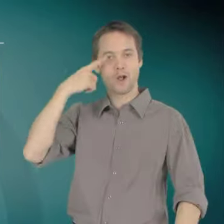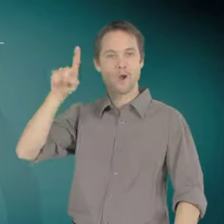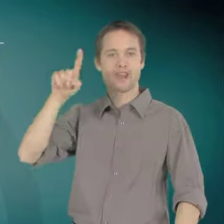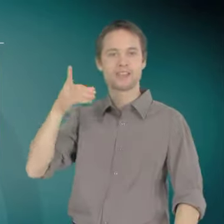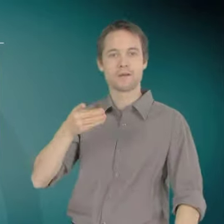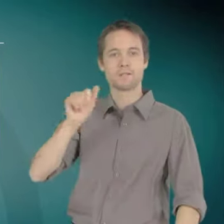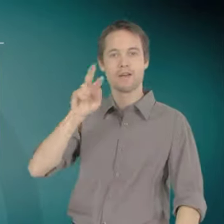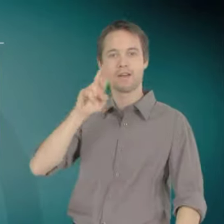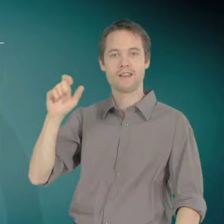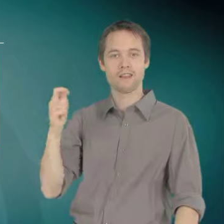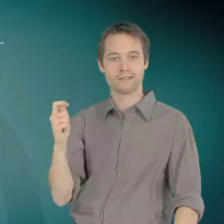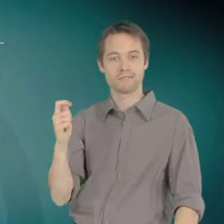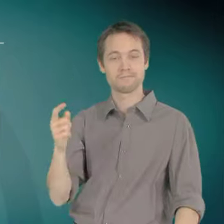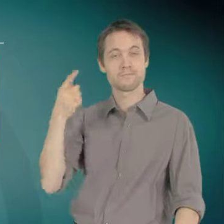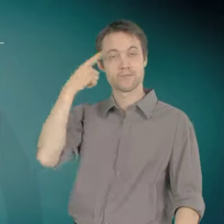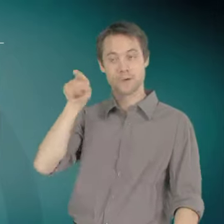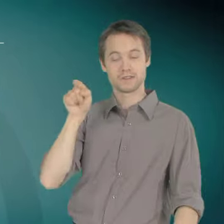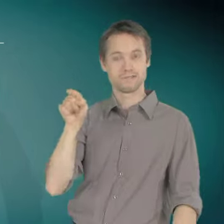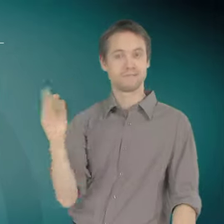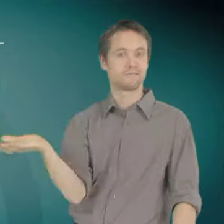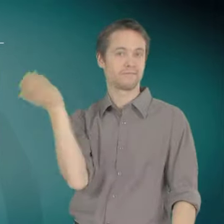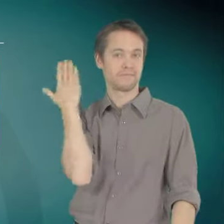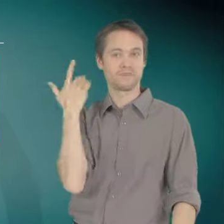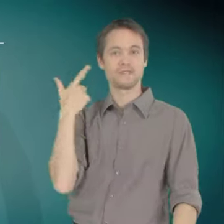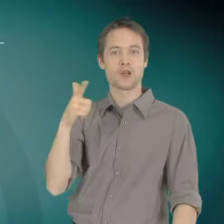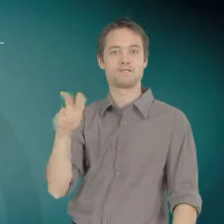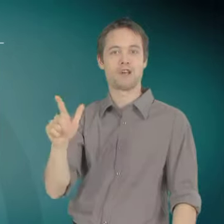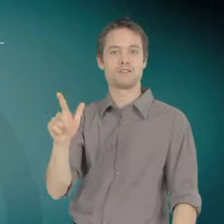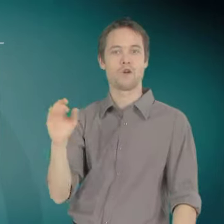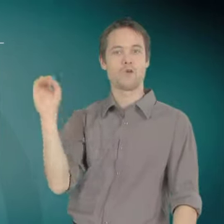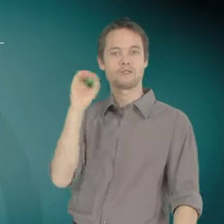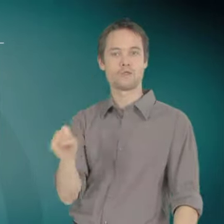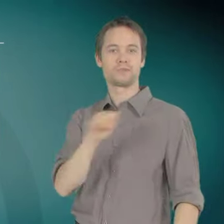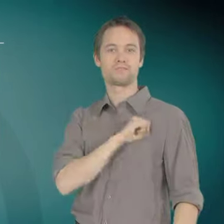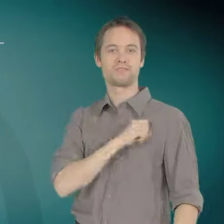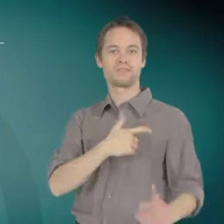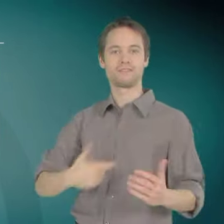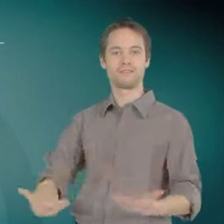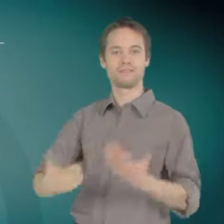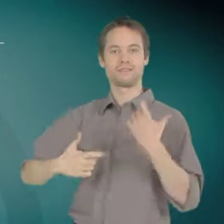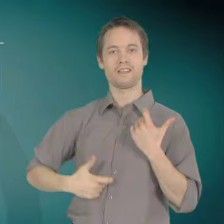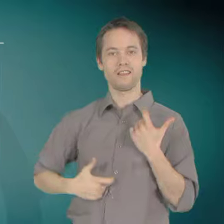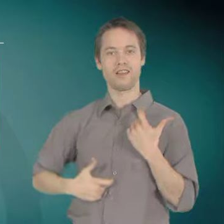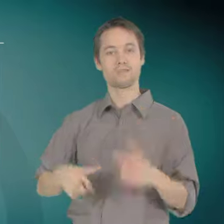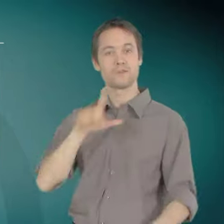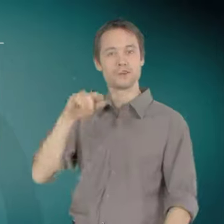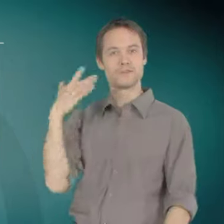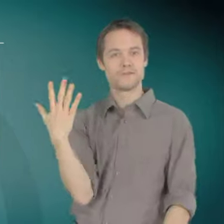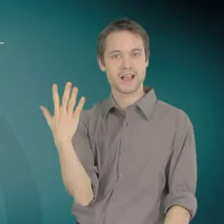geben corinne wurde am 22 oktober zur miss gekürt focus